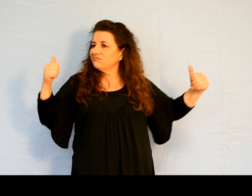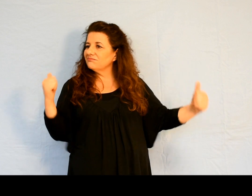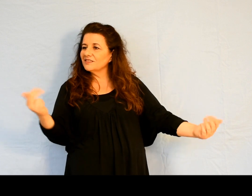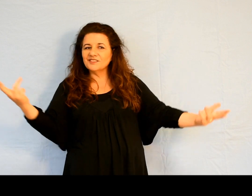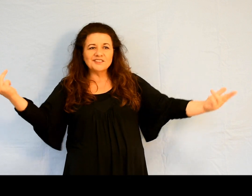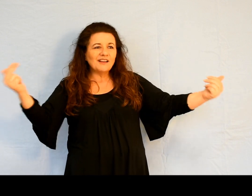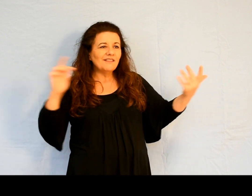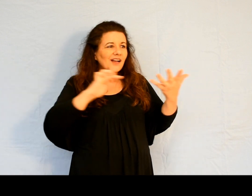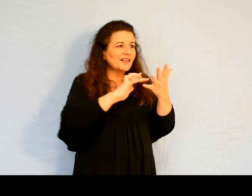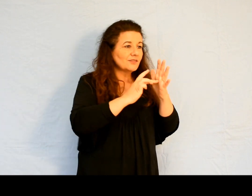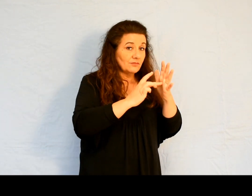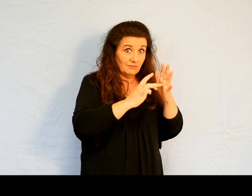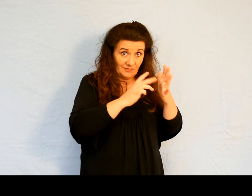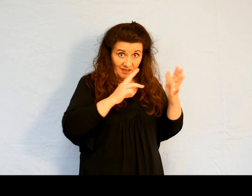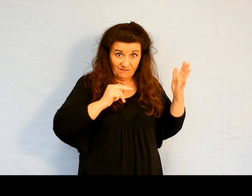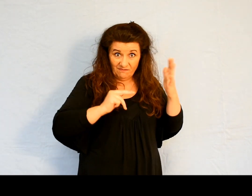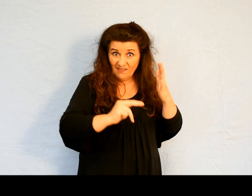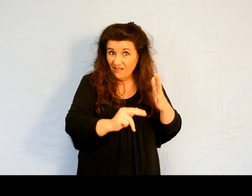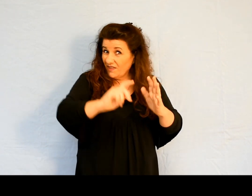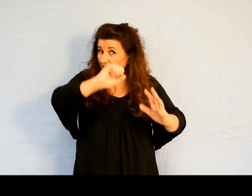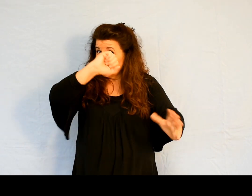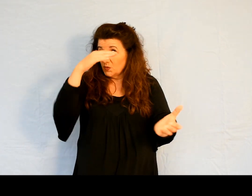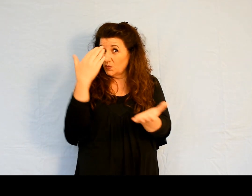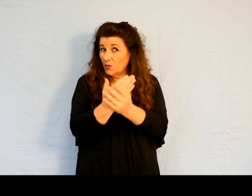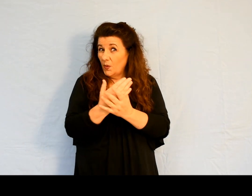coup, la catastrophe s'abattra sur eux,